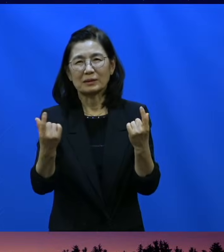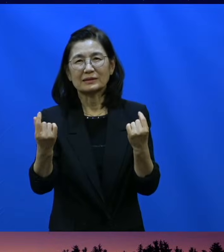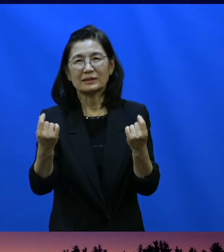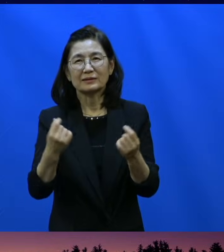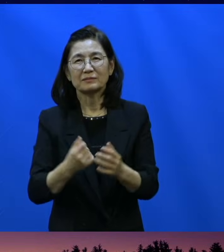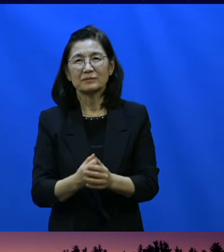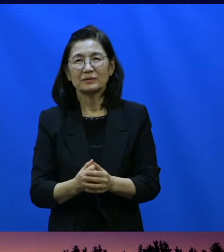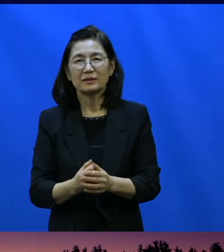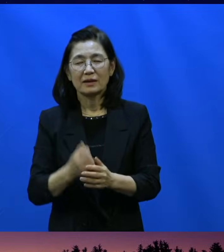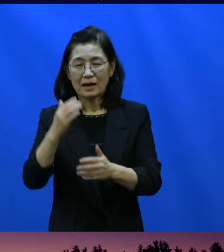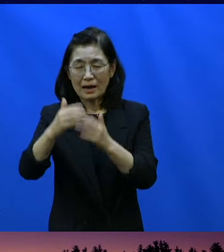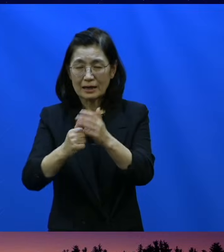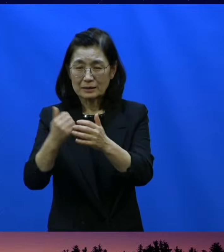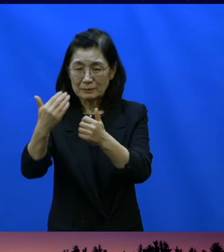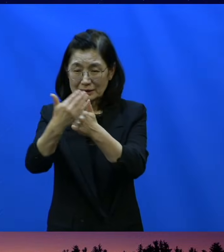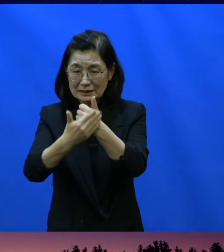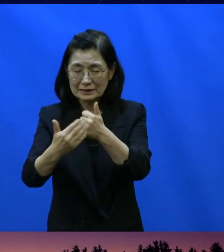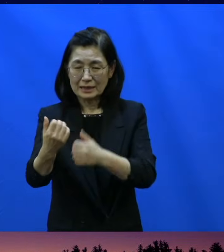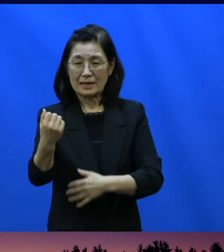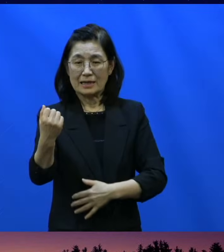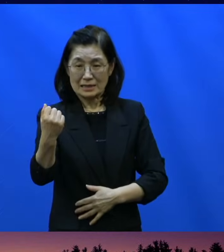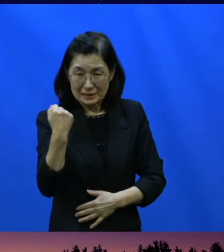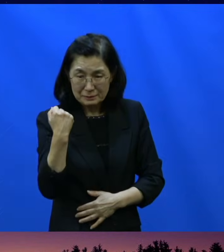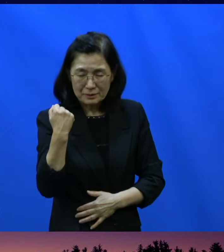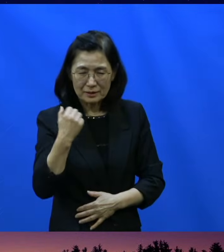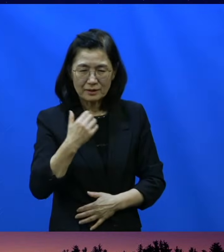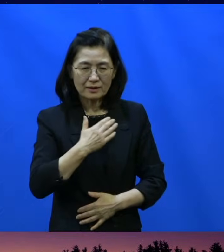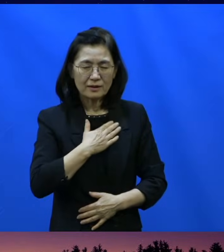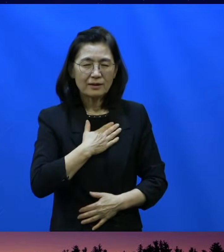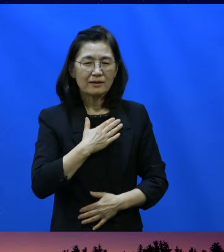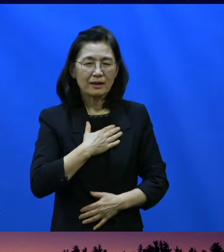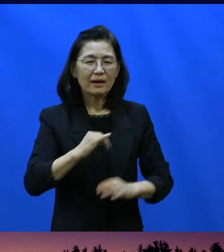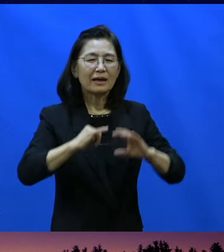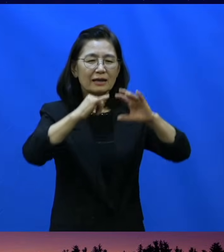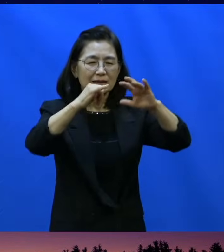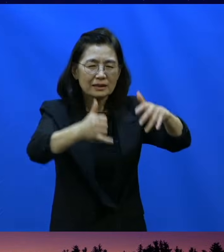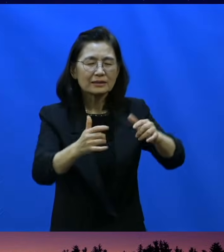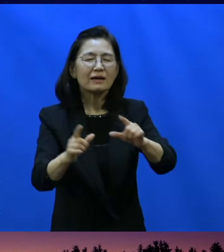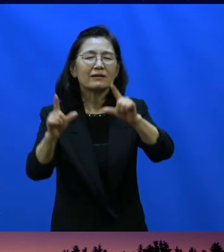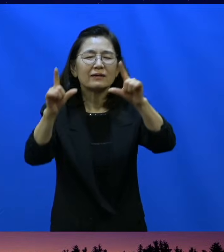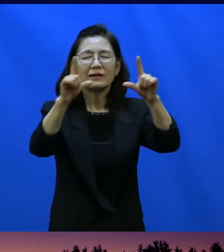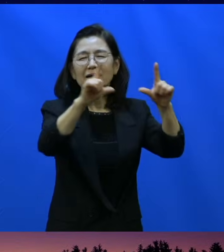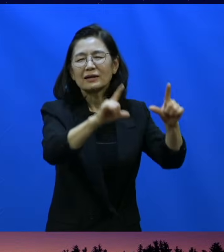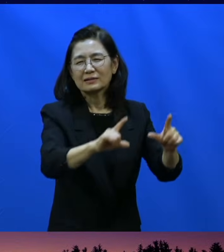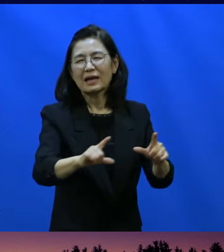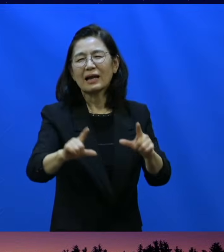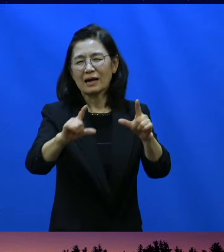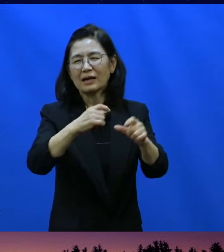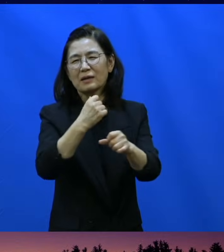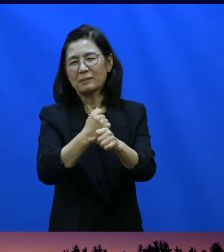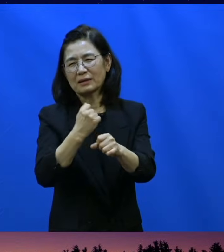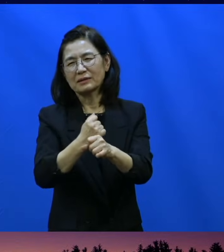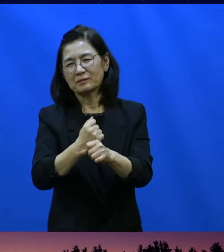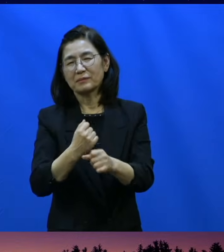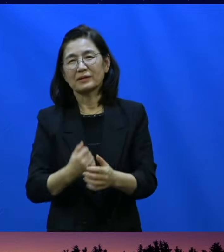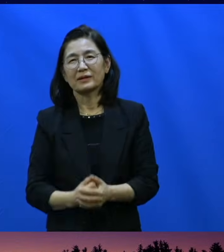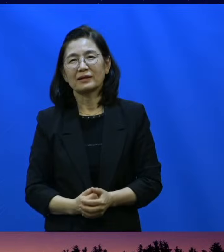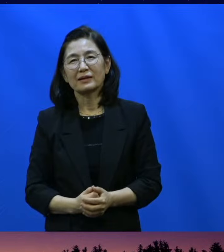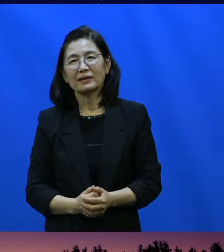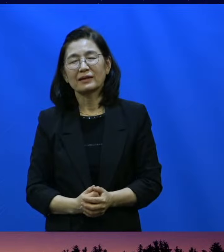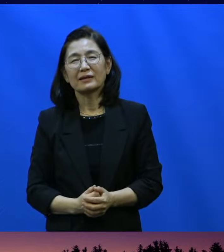그 은혜의 힘이 나를 데리고 가는 거예요. 그래서 교회를 섬겨도 은혜를 받은 사람이 섬기면요, 쉬워요.